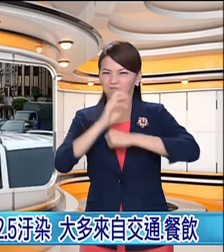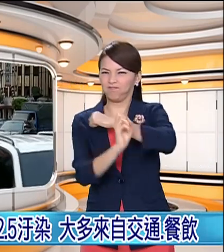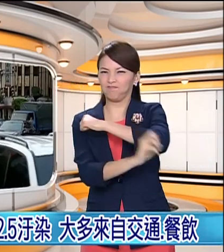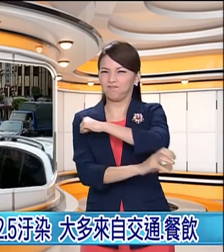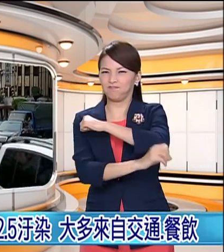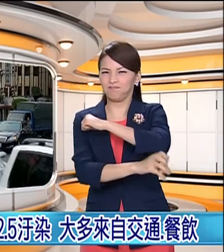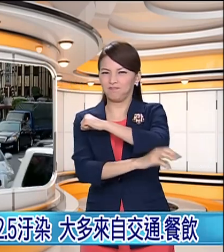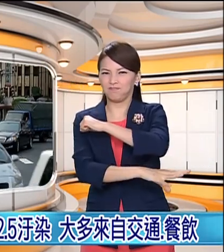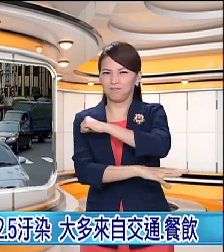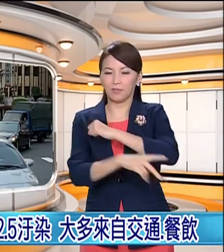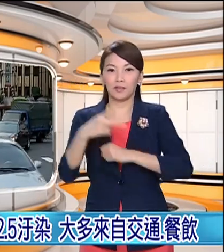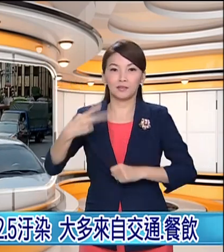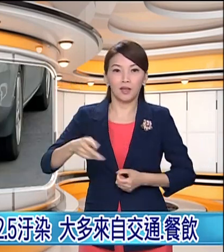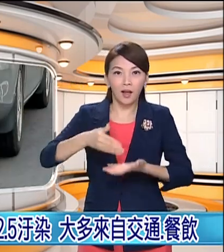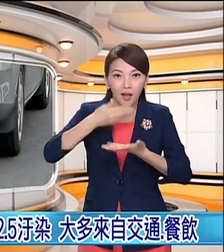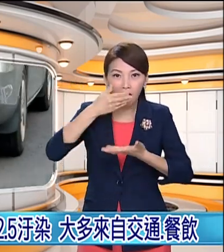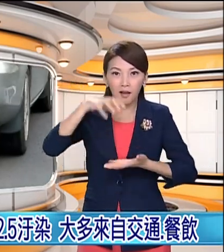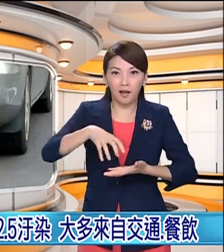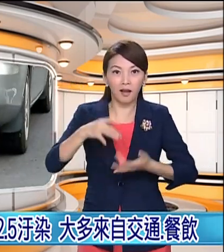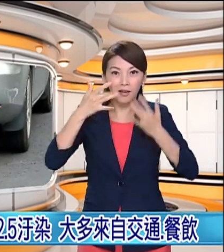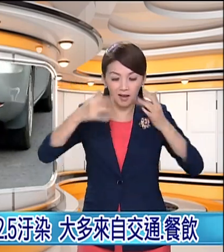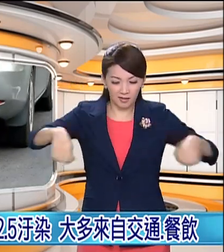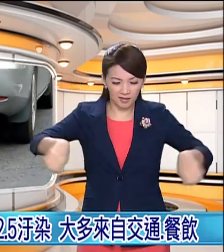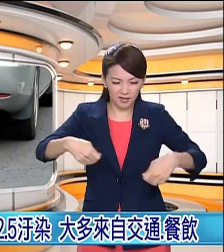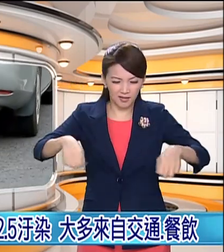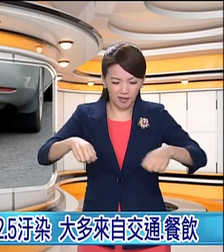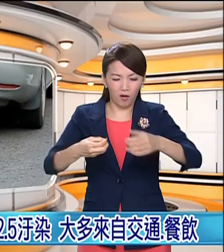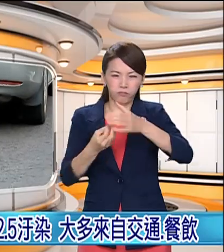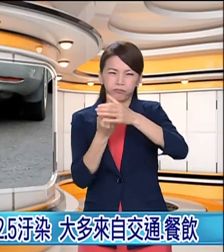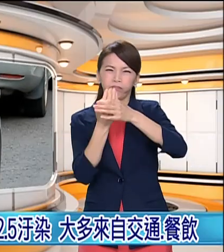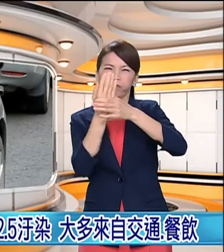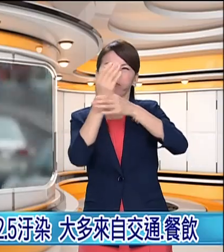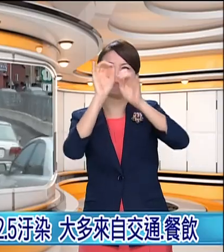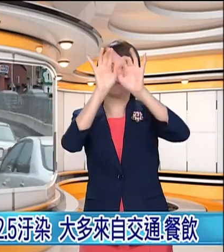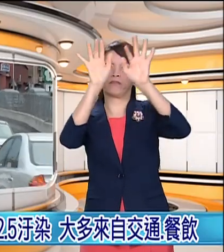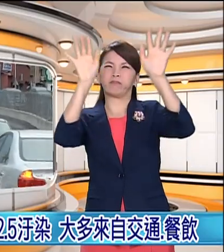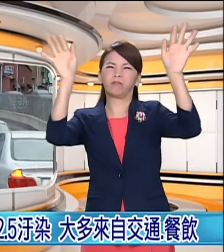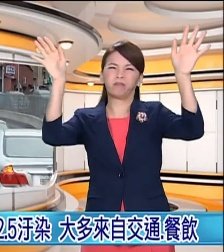源有很高的比例是来自交通污染以及餐饮业。